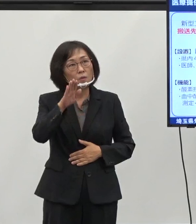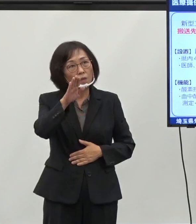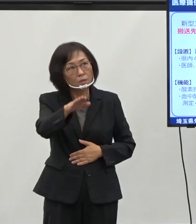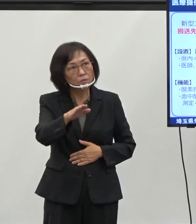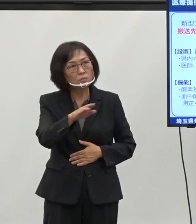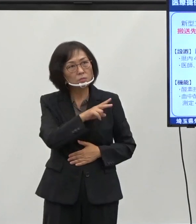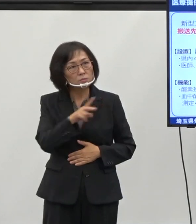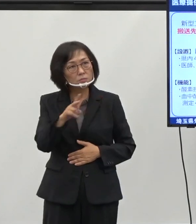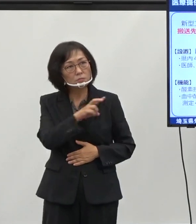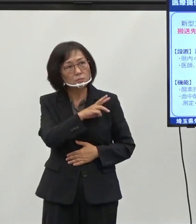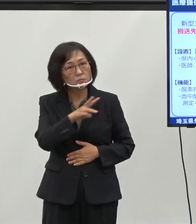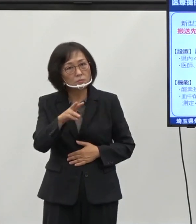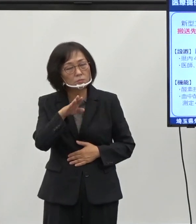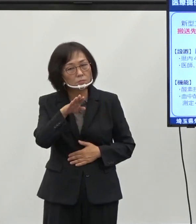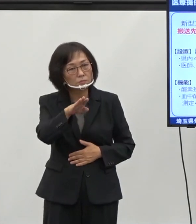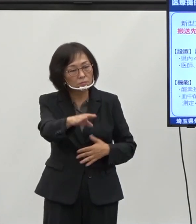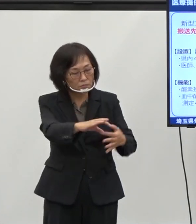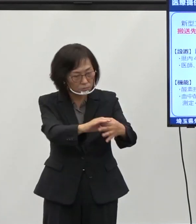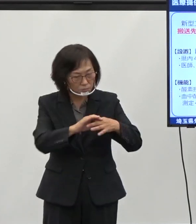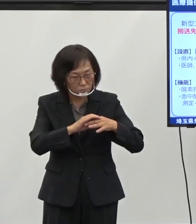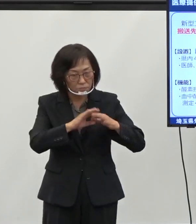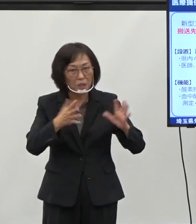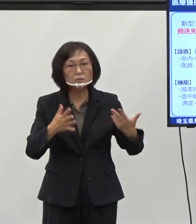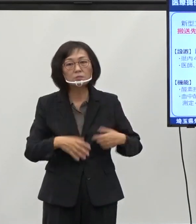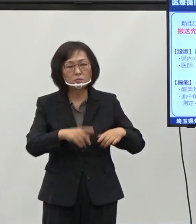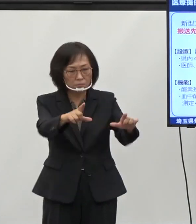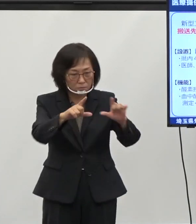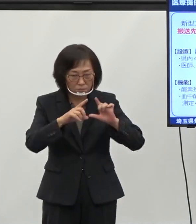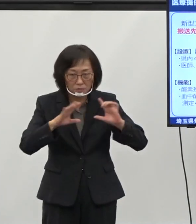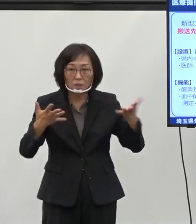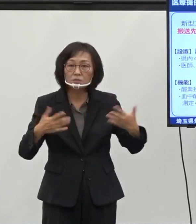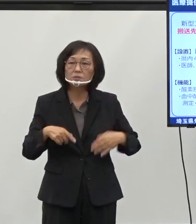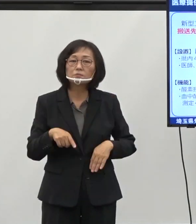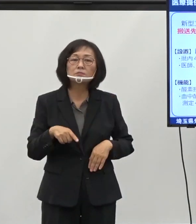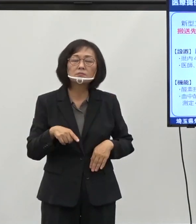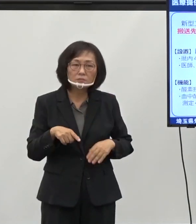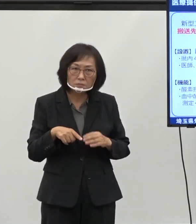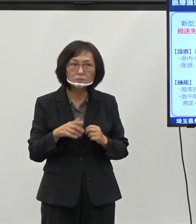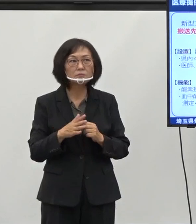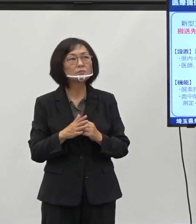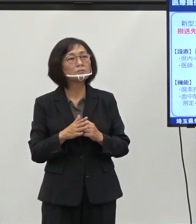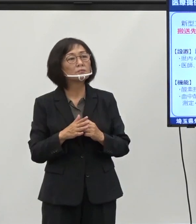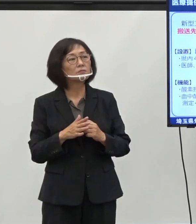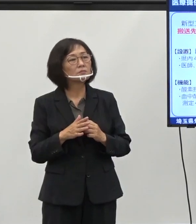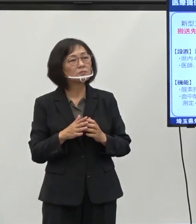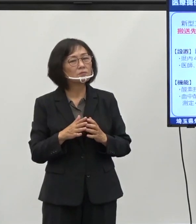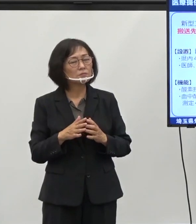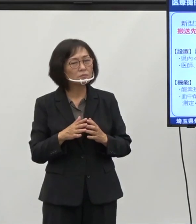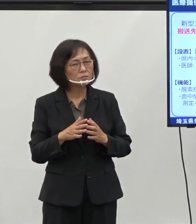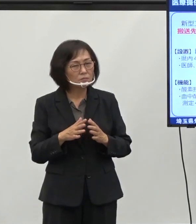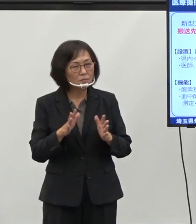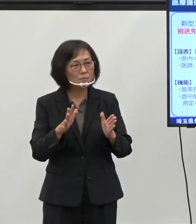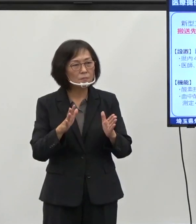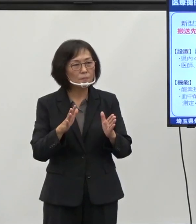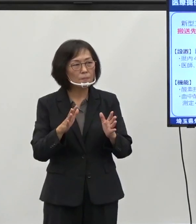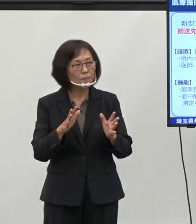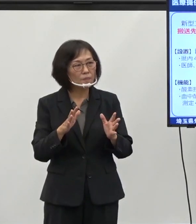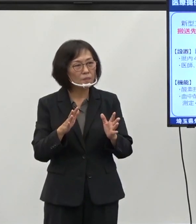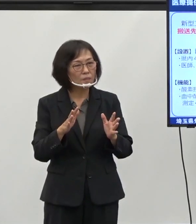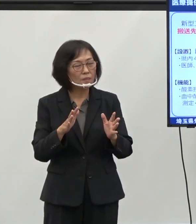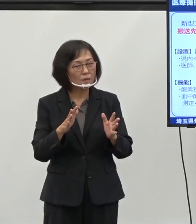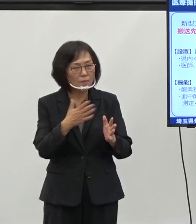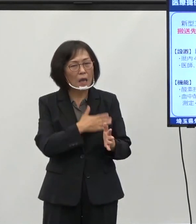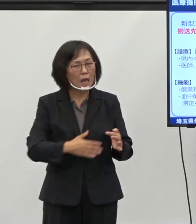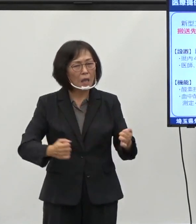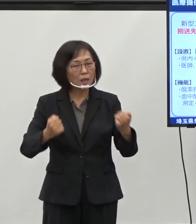経っても連絡が来ない、報告が来ない、でこういった状況の中で広い意味での健